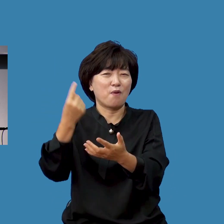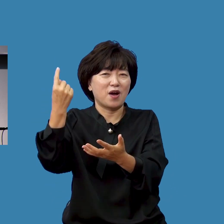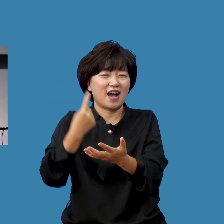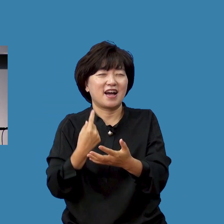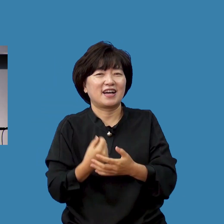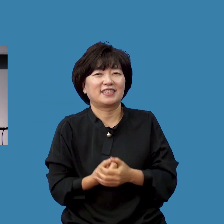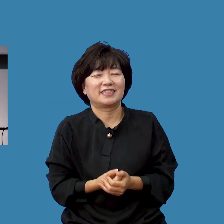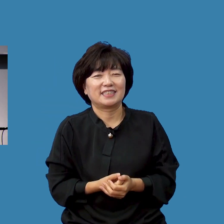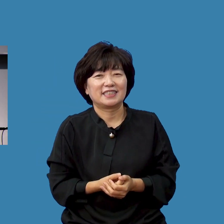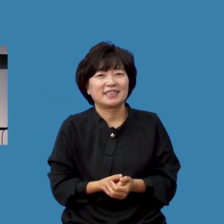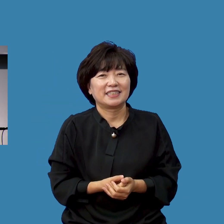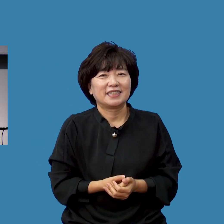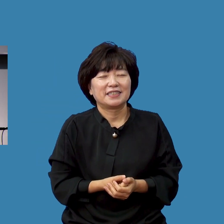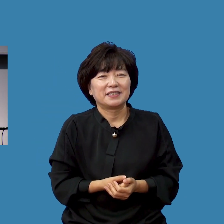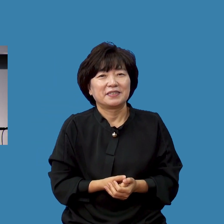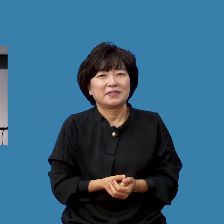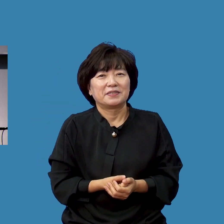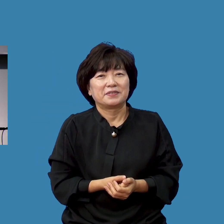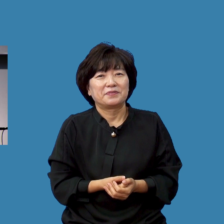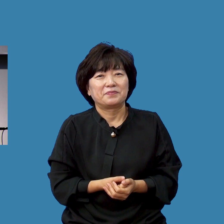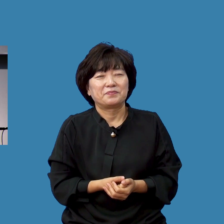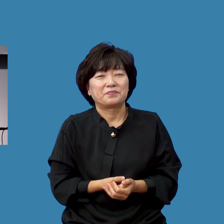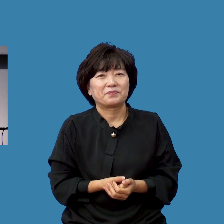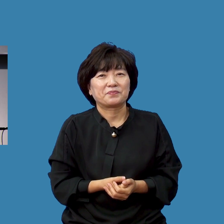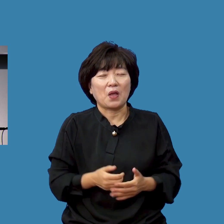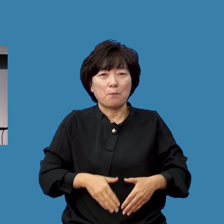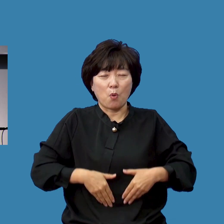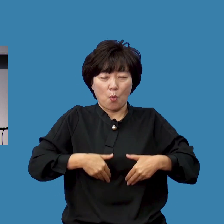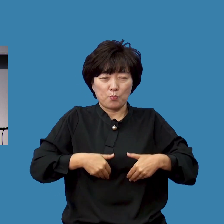그럼 열매를 거두게 될 겁니다.